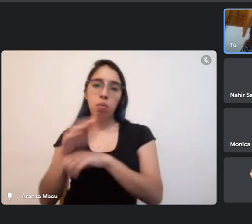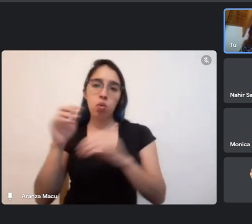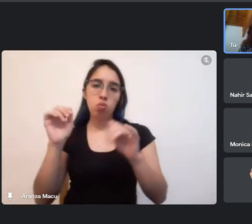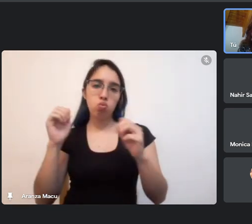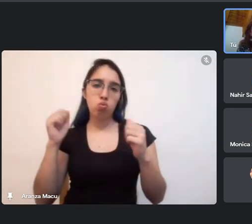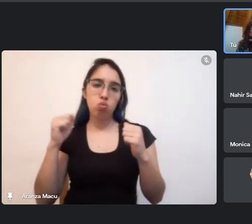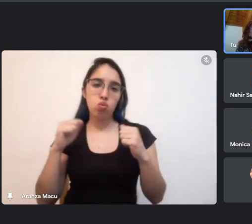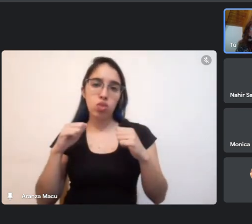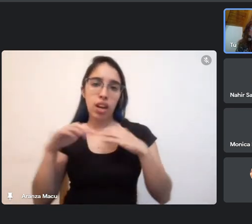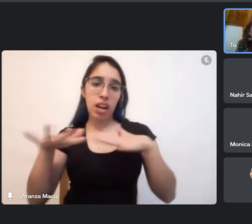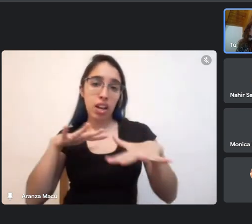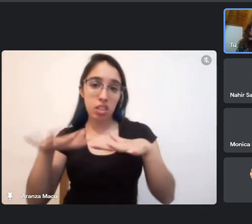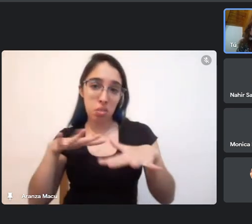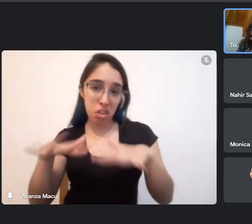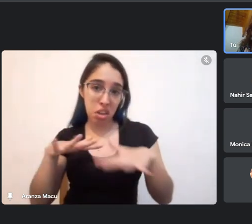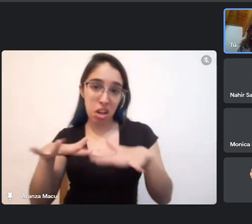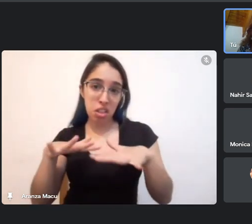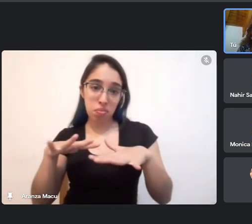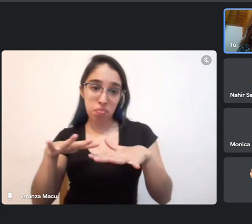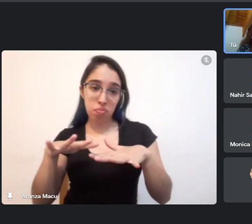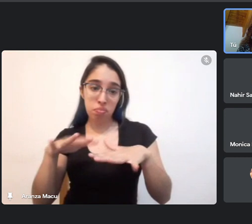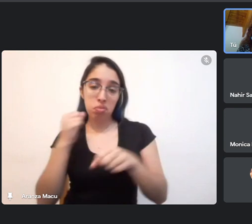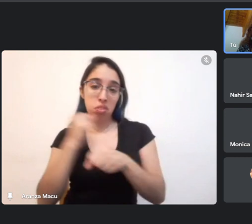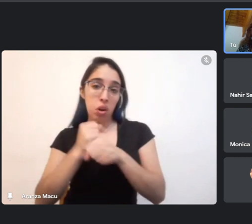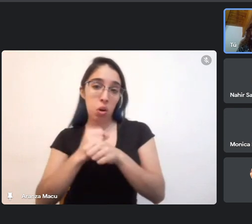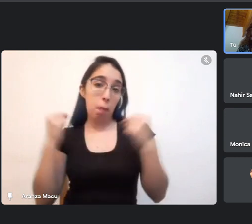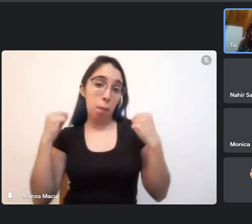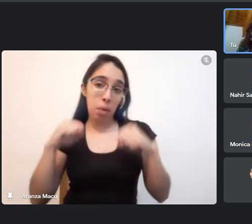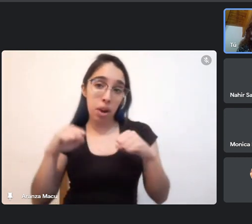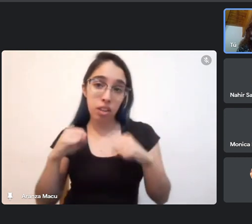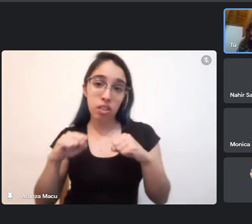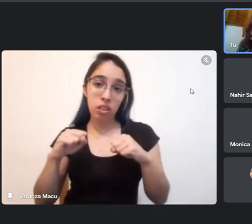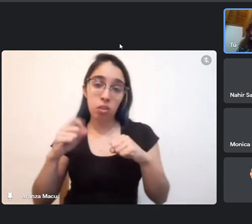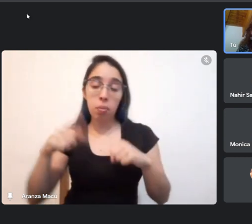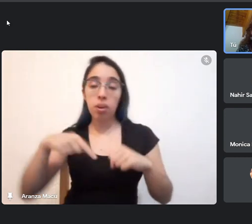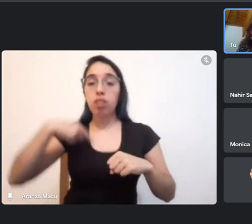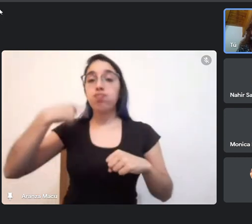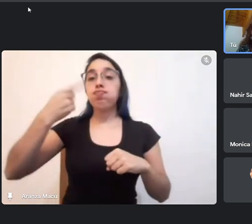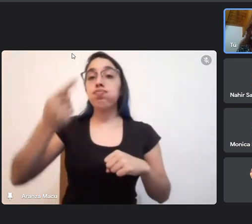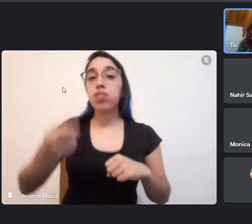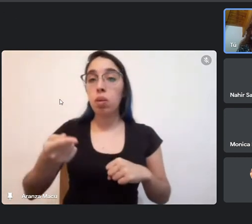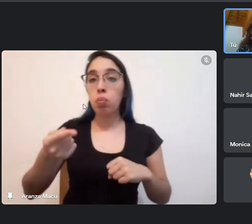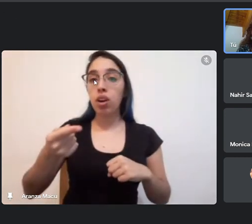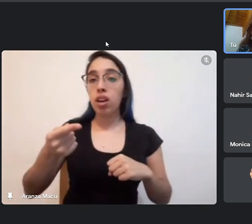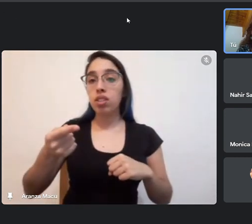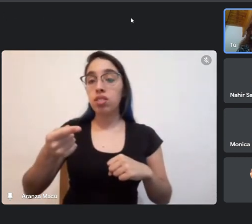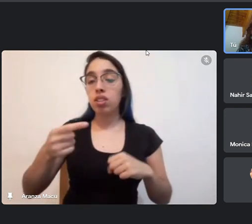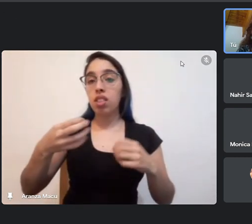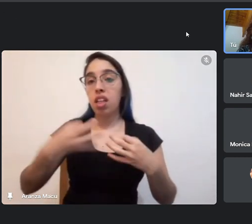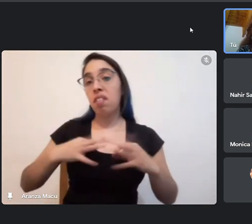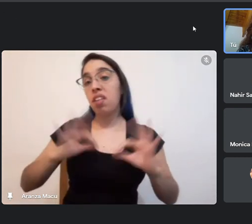para corregirlo a la vuelta, la materia esta es anual, ¿sí? Así que bueno,